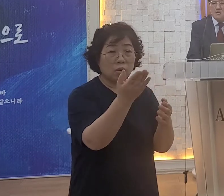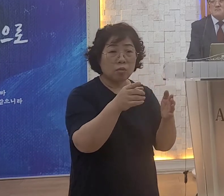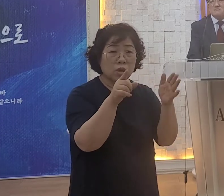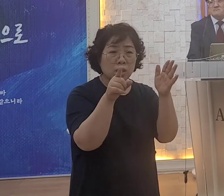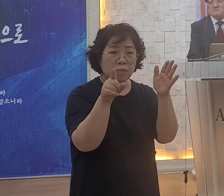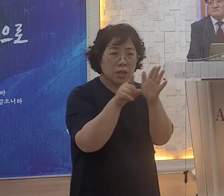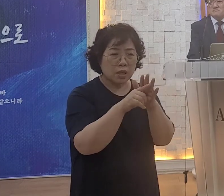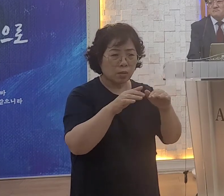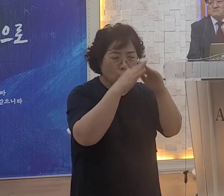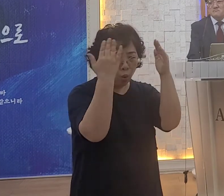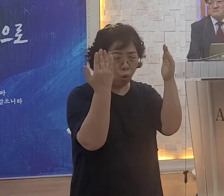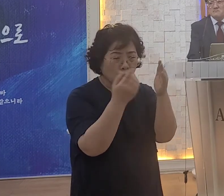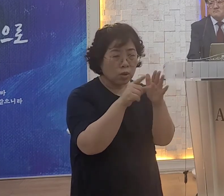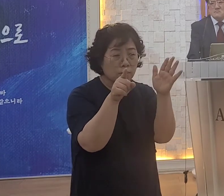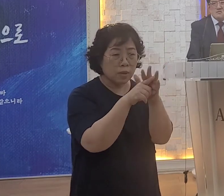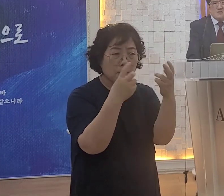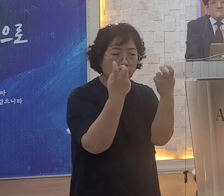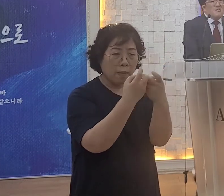틀을 깨라.